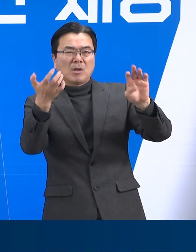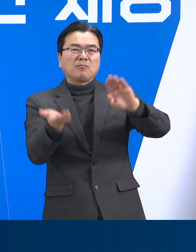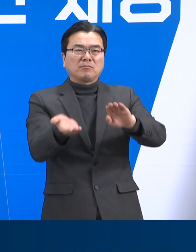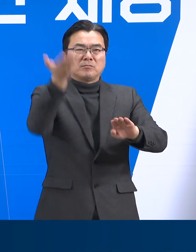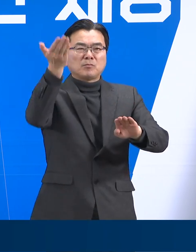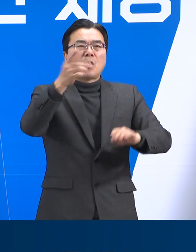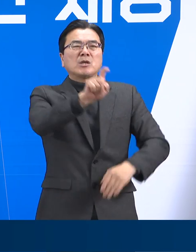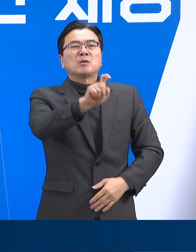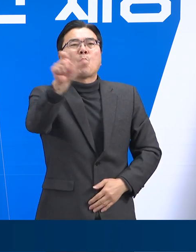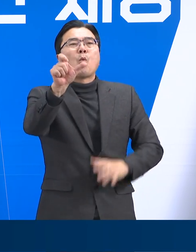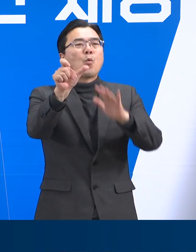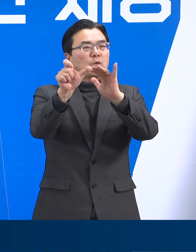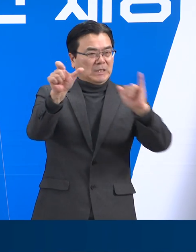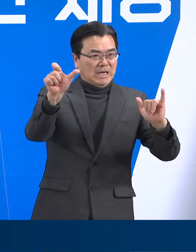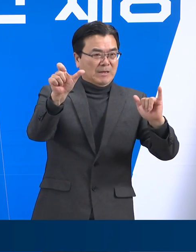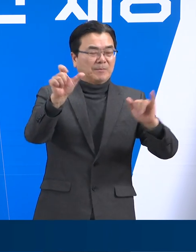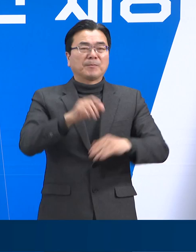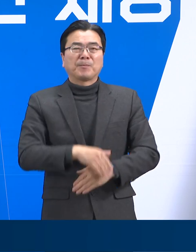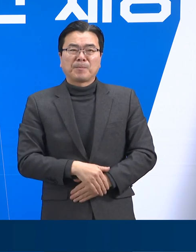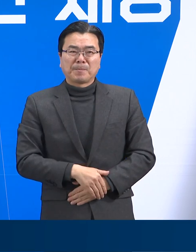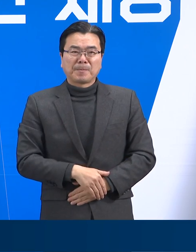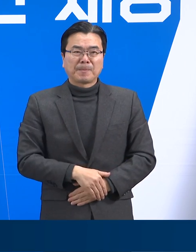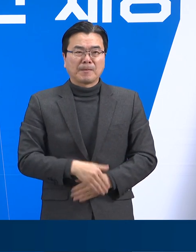이상 15명으로 나타났습니다.